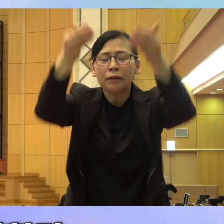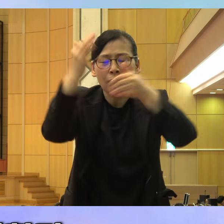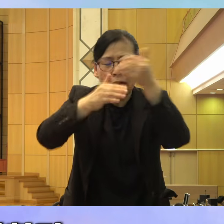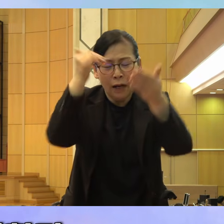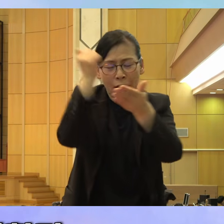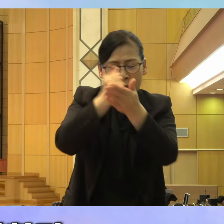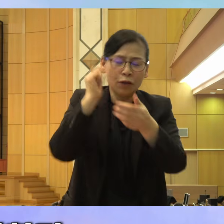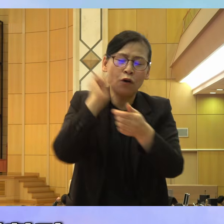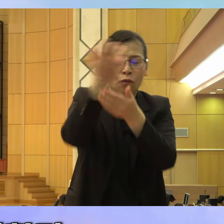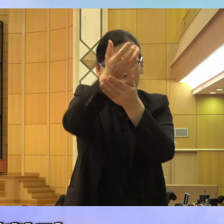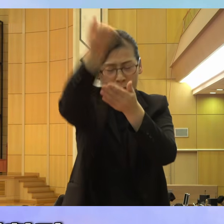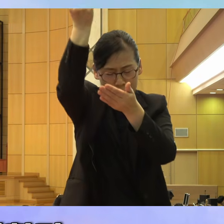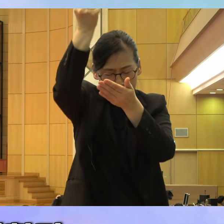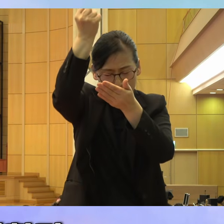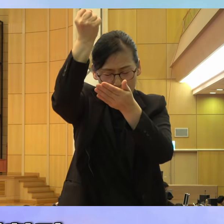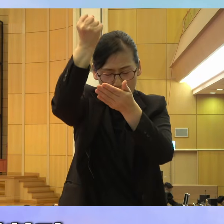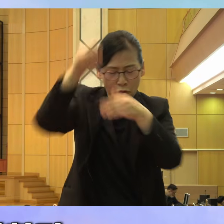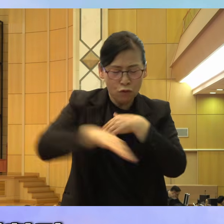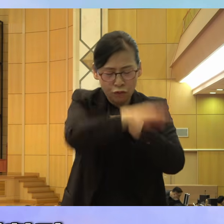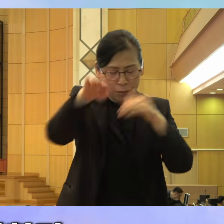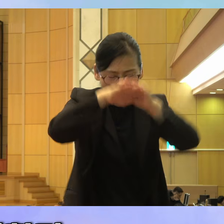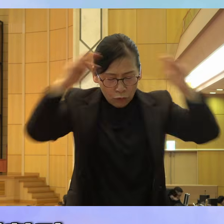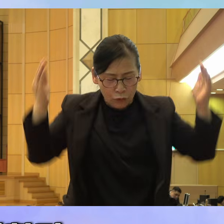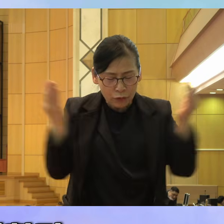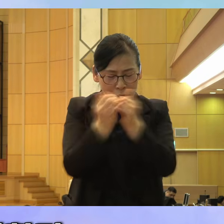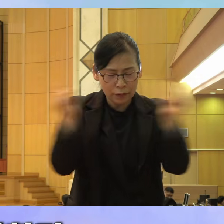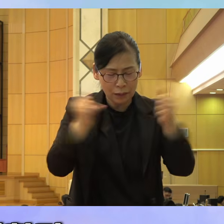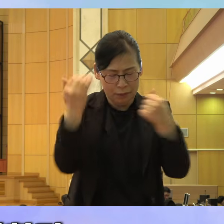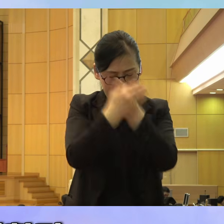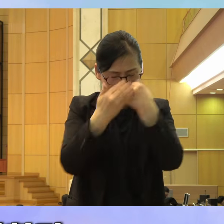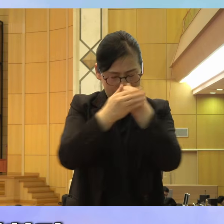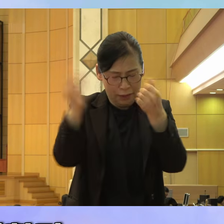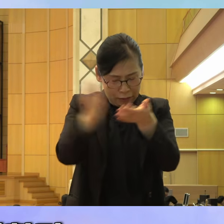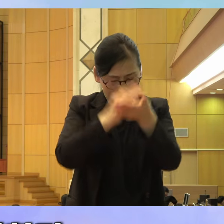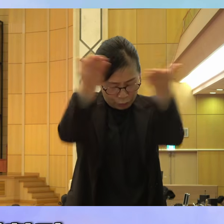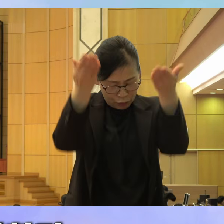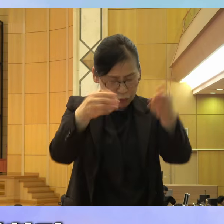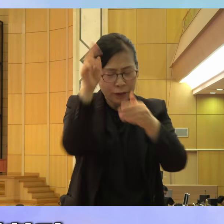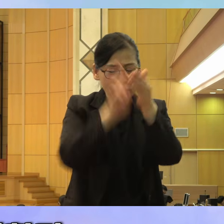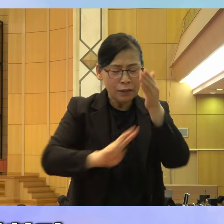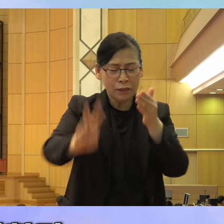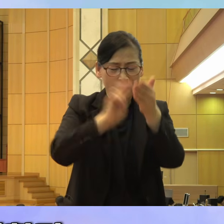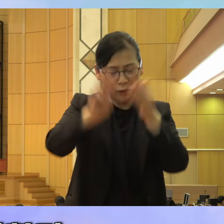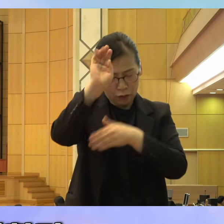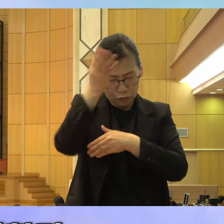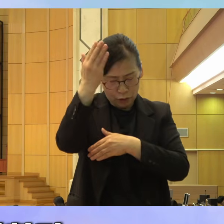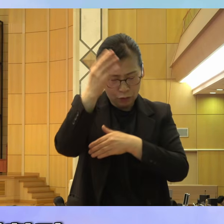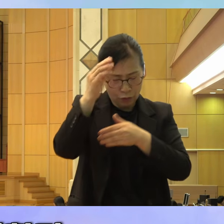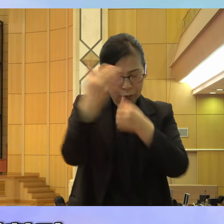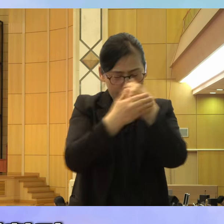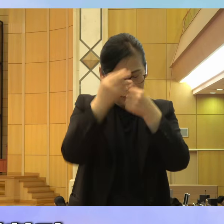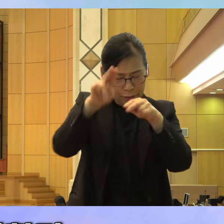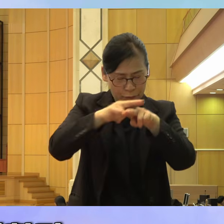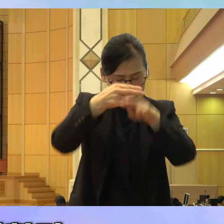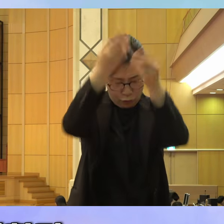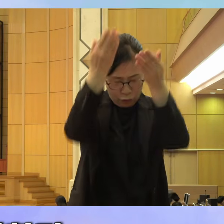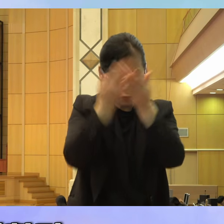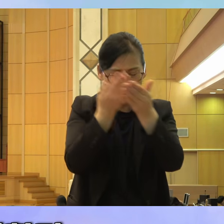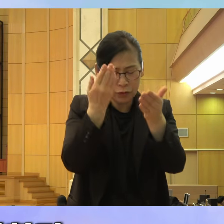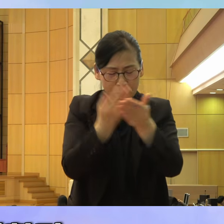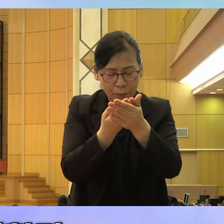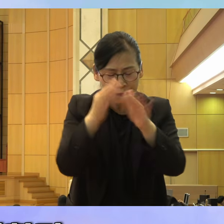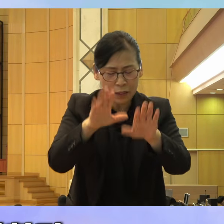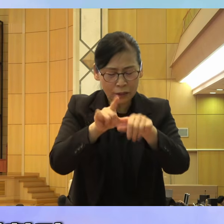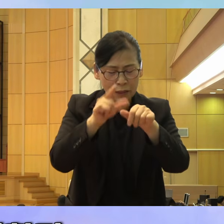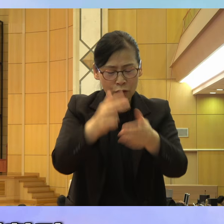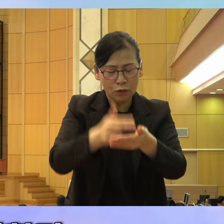하나님께는 영광이 되어지고 우리 모두에게 은혜가 넘치는 찬양이 되어줄 수 있도록 은총을 내려 주옵소서. 이